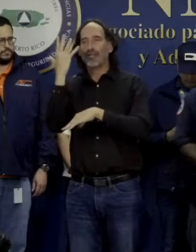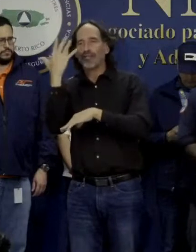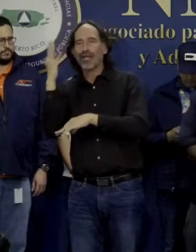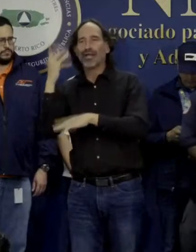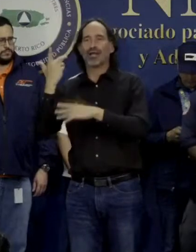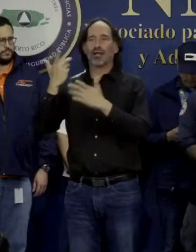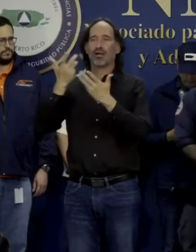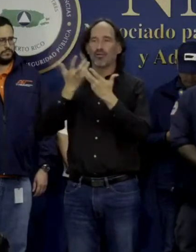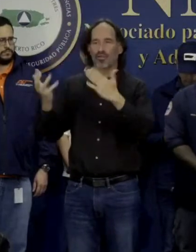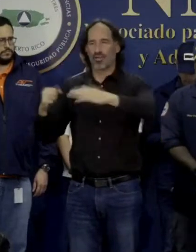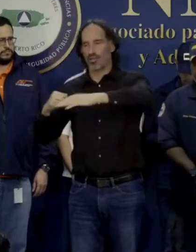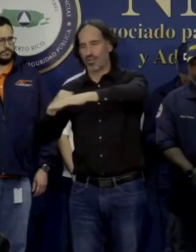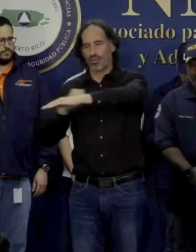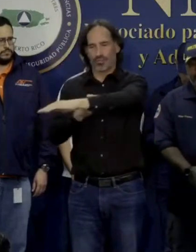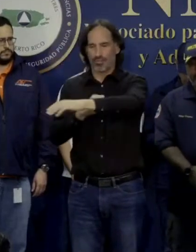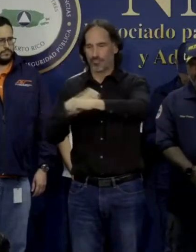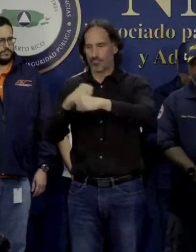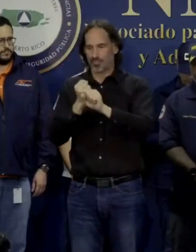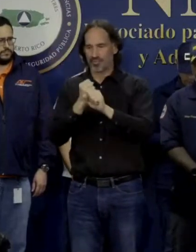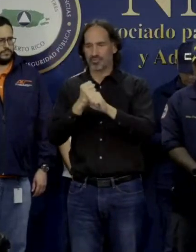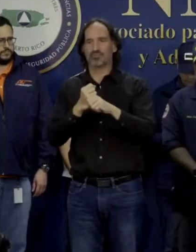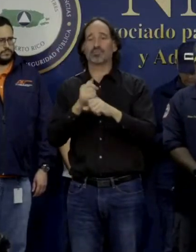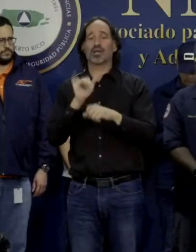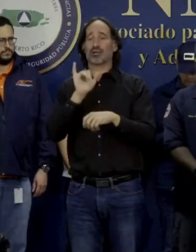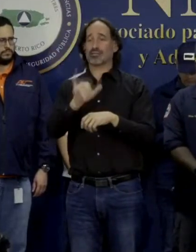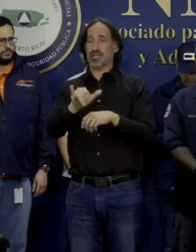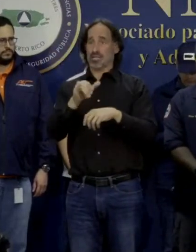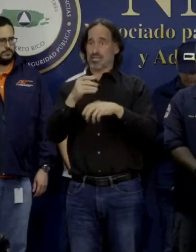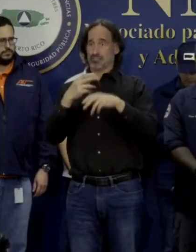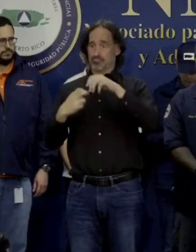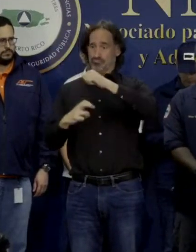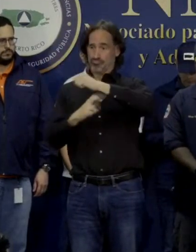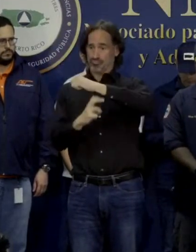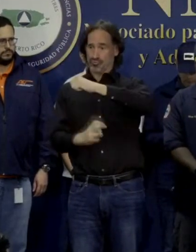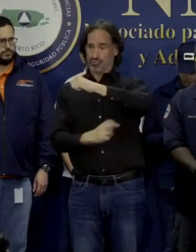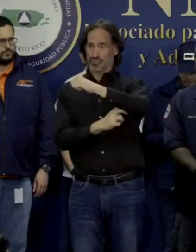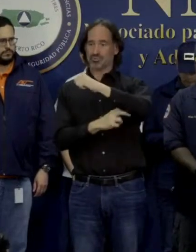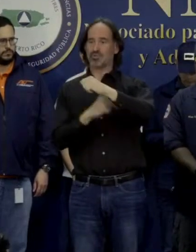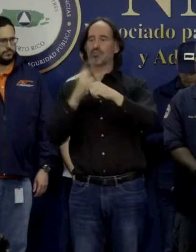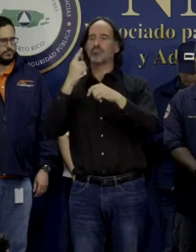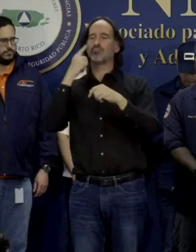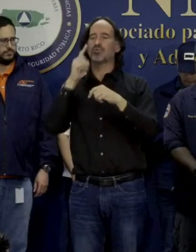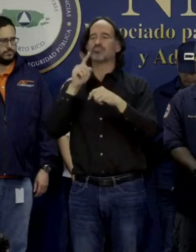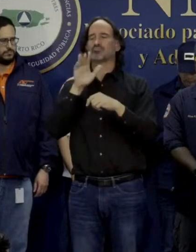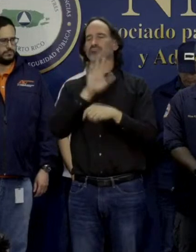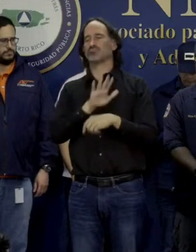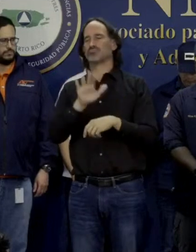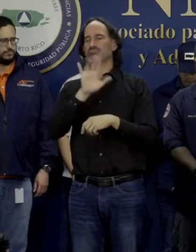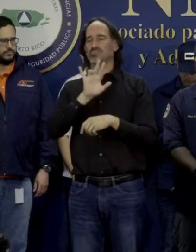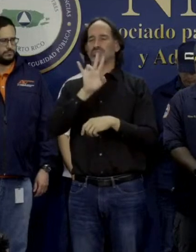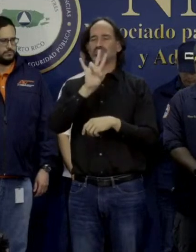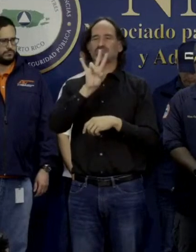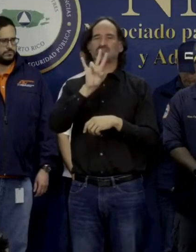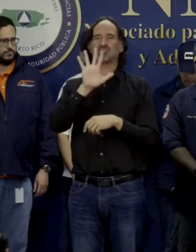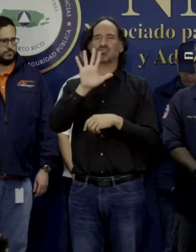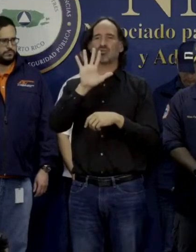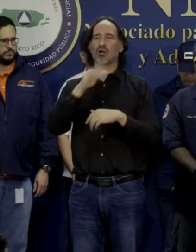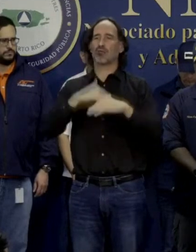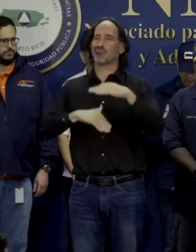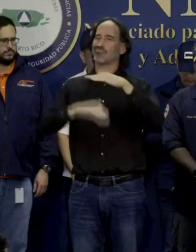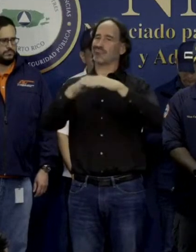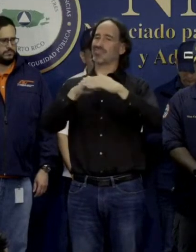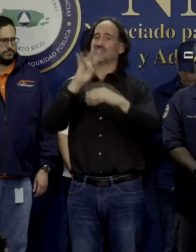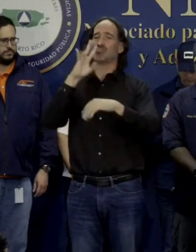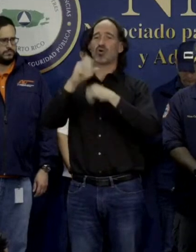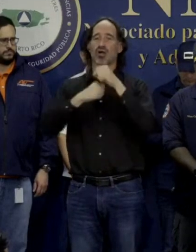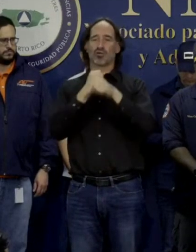esos puentes provisionales tienen una vida de hasta 75 años, pero ciertamente se colocan para darle acceso a